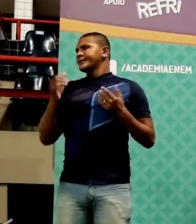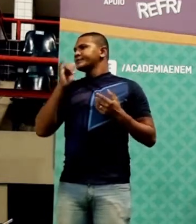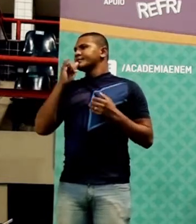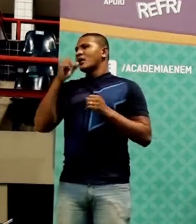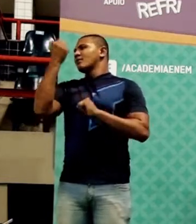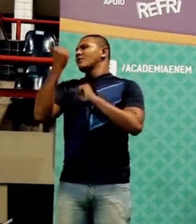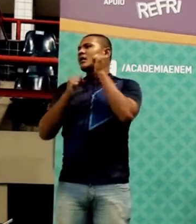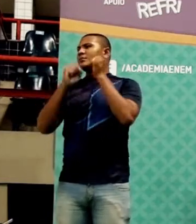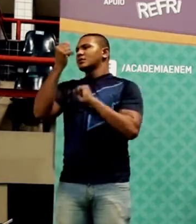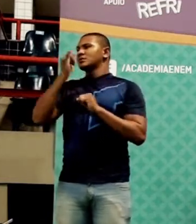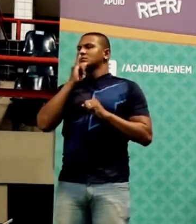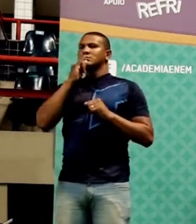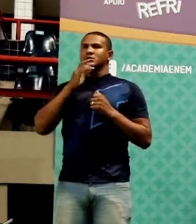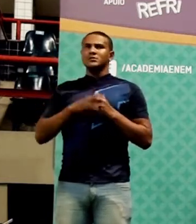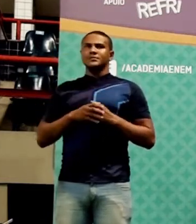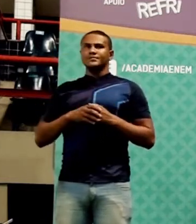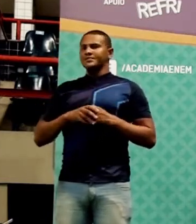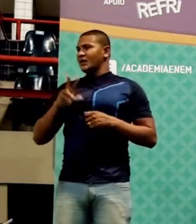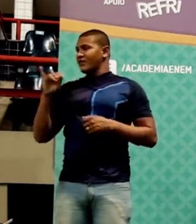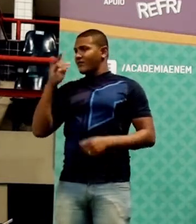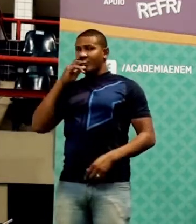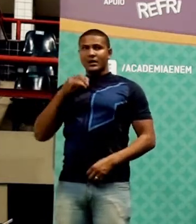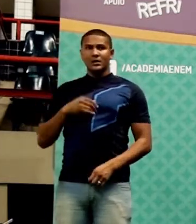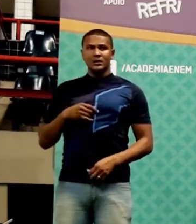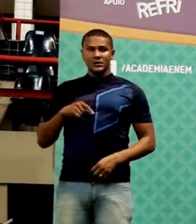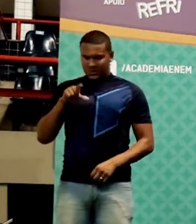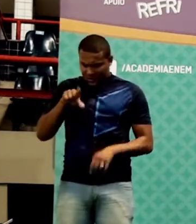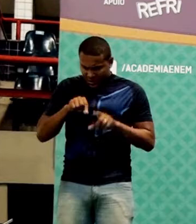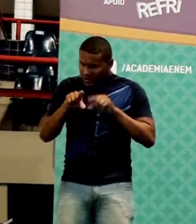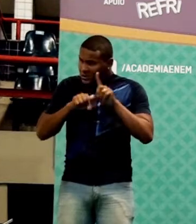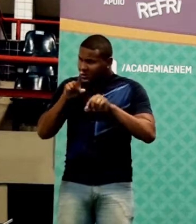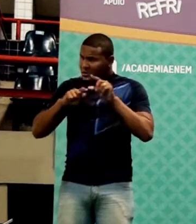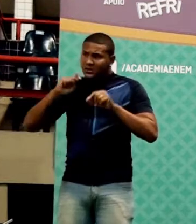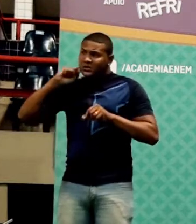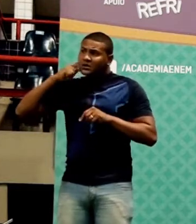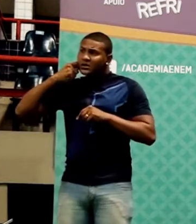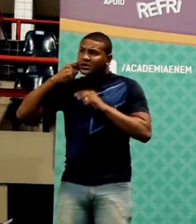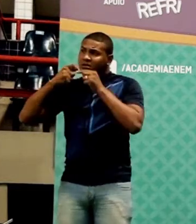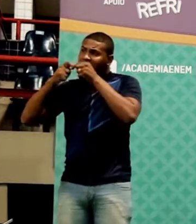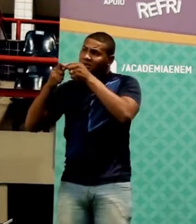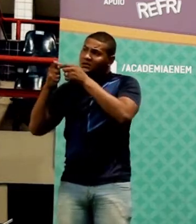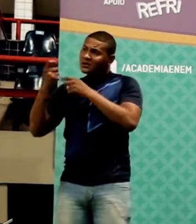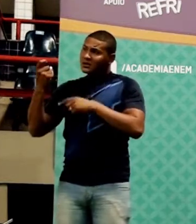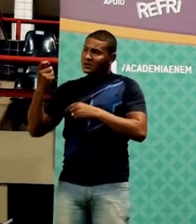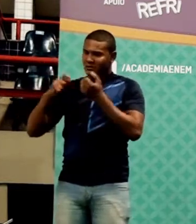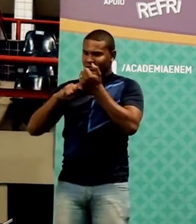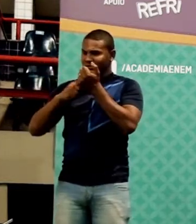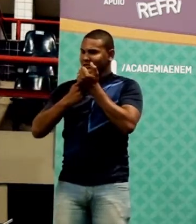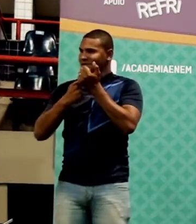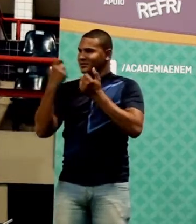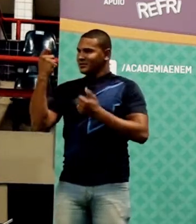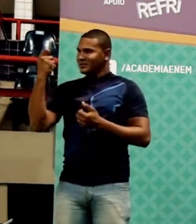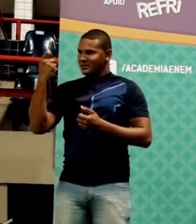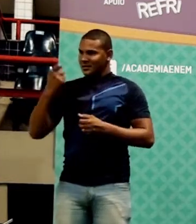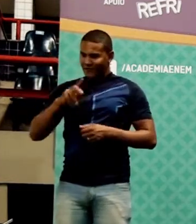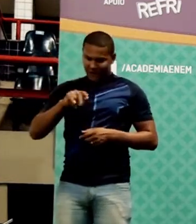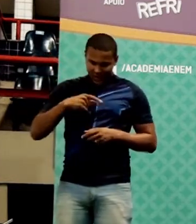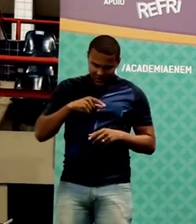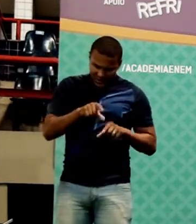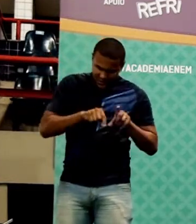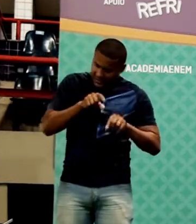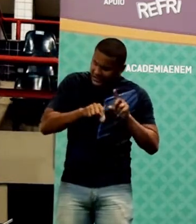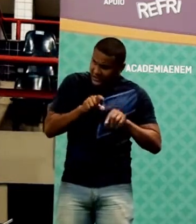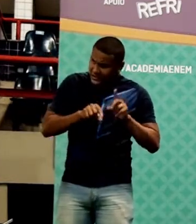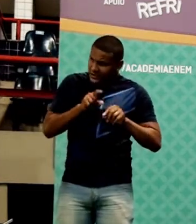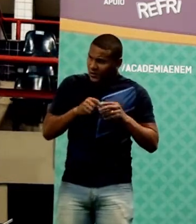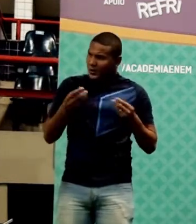que vai, por exemplo, selecionar castanha, em várias áreas do conhecimento, em vários trabalhos, você pode ter essa lesão, né? Não é